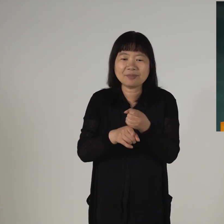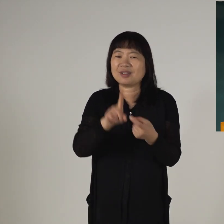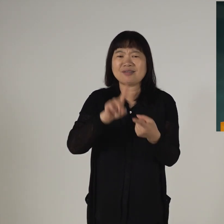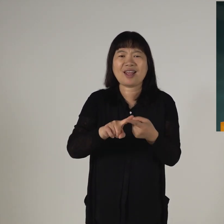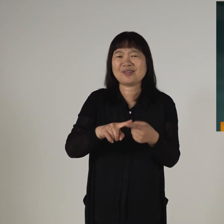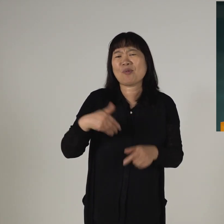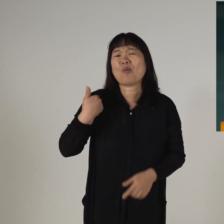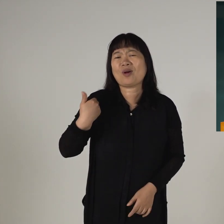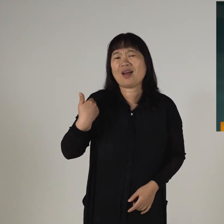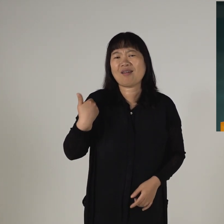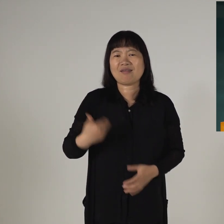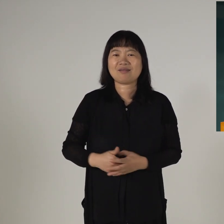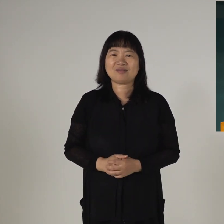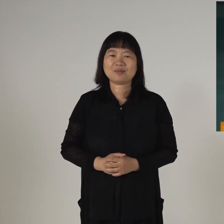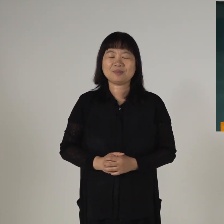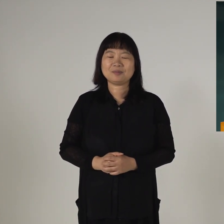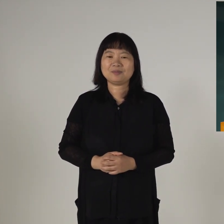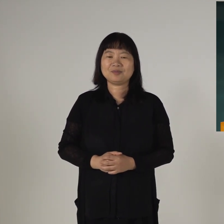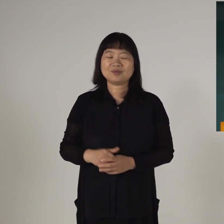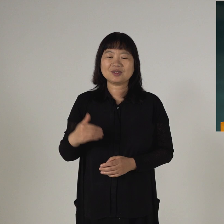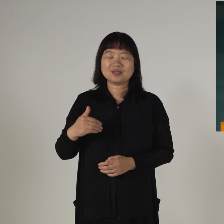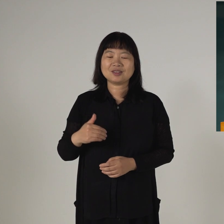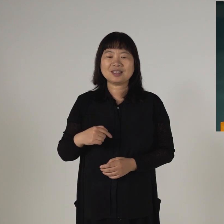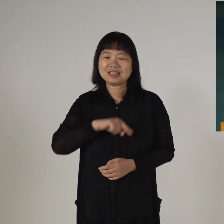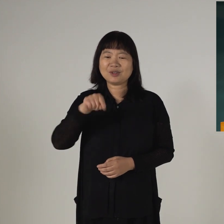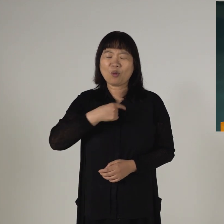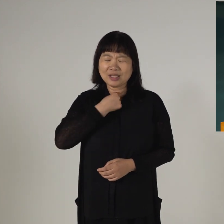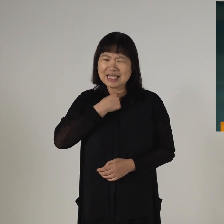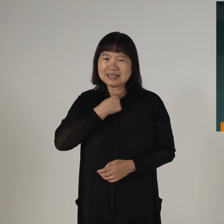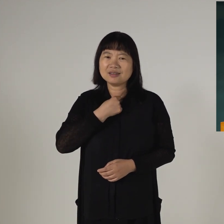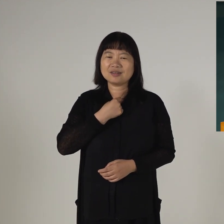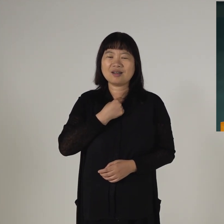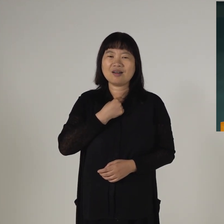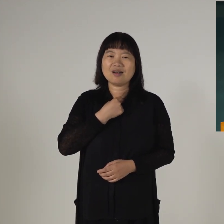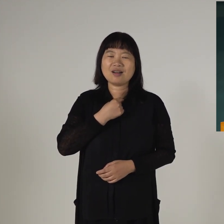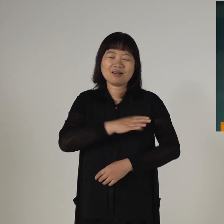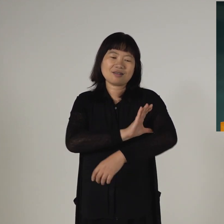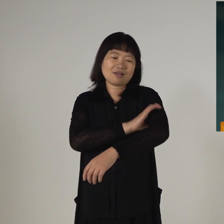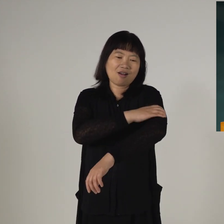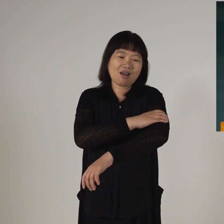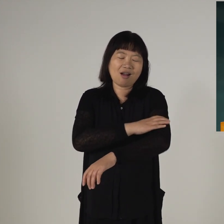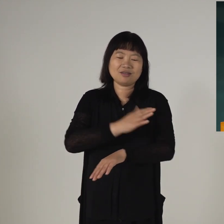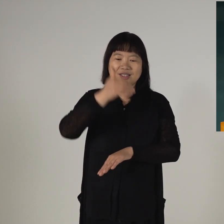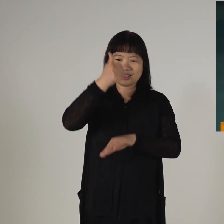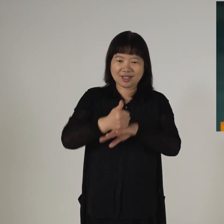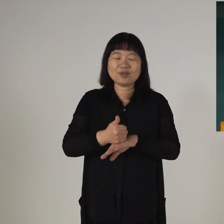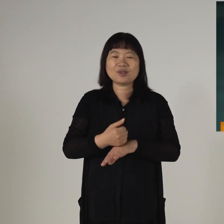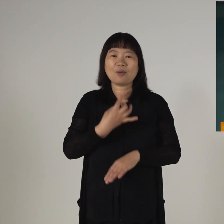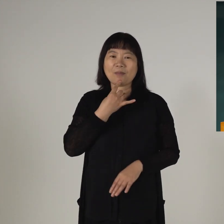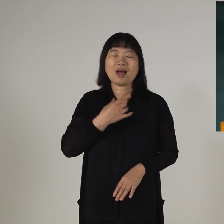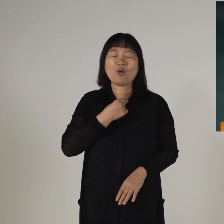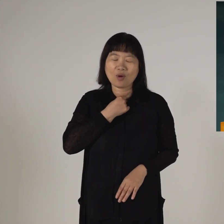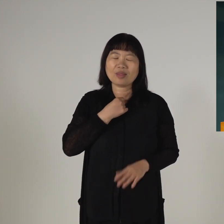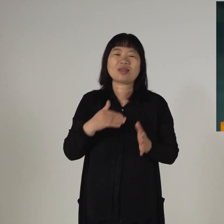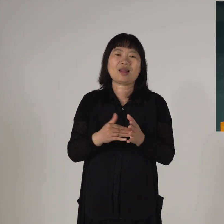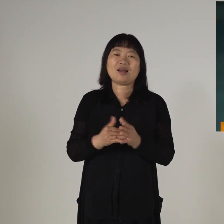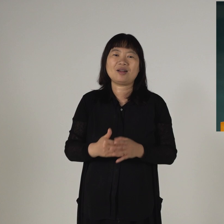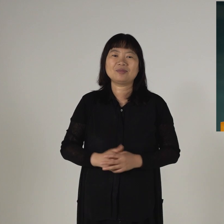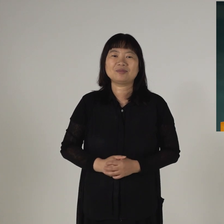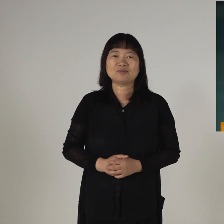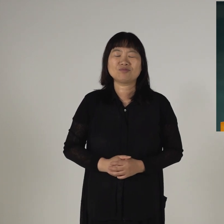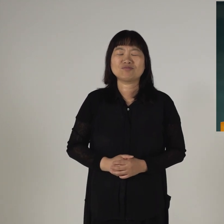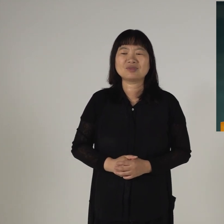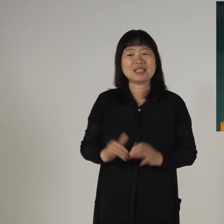의미에 대해서 자기들에게 떨어질 대가만 바라고 이해했을 뿐입니다. 어쩌면